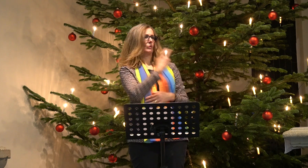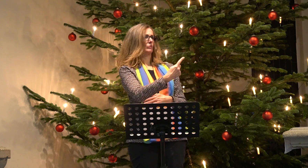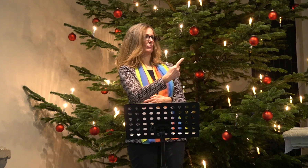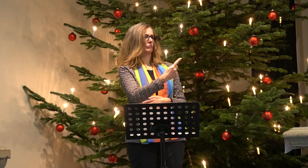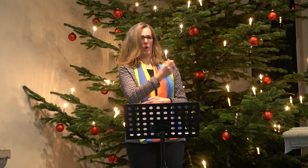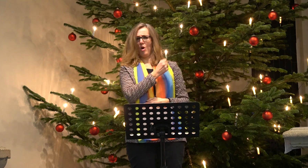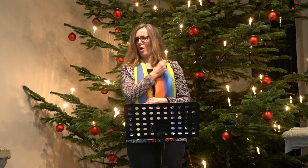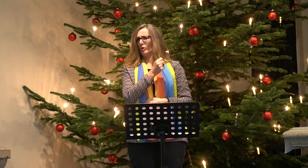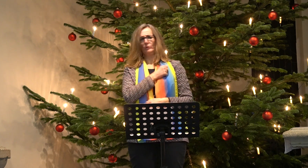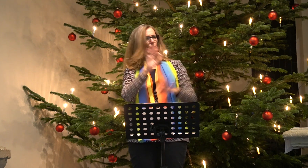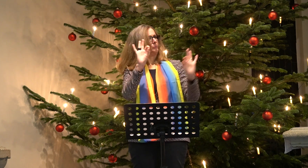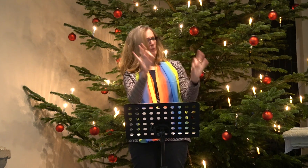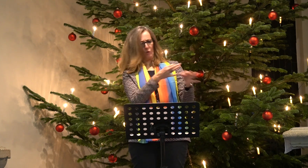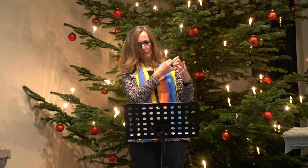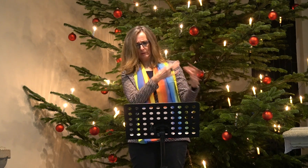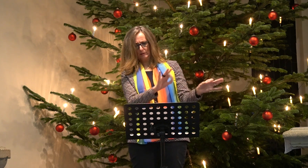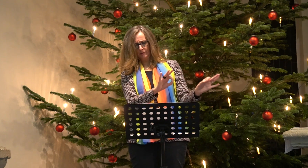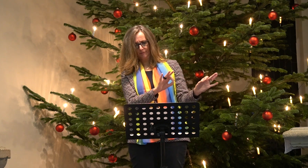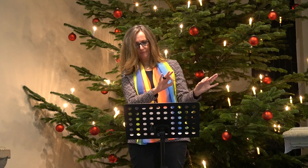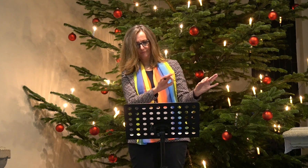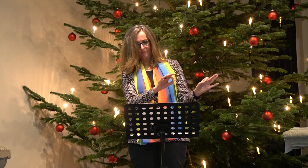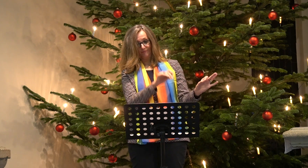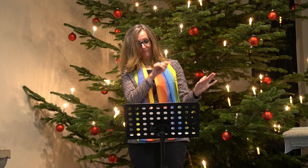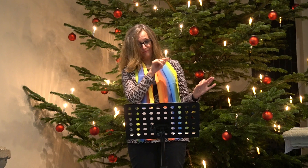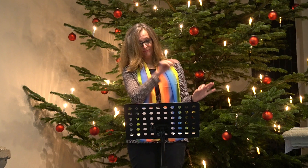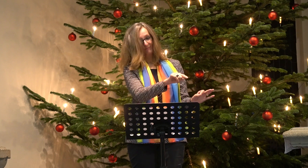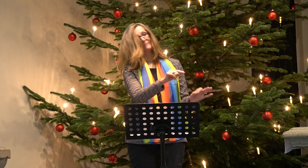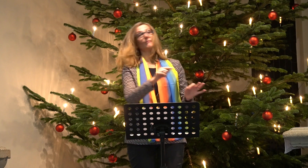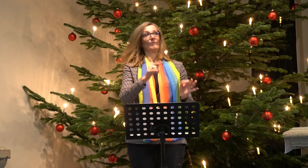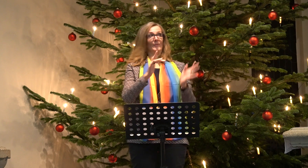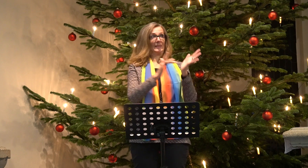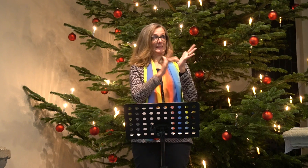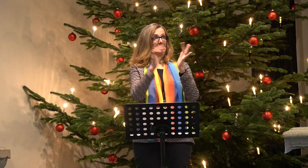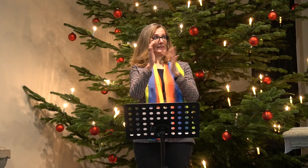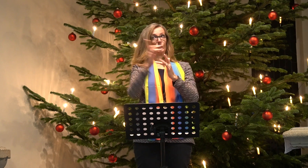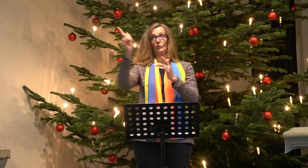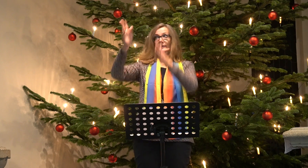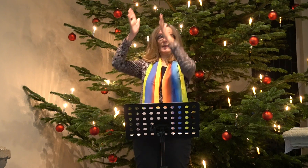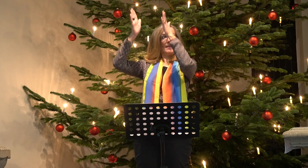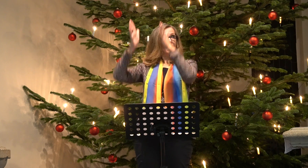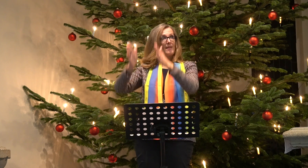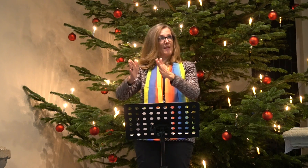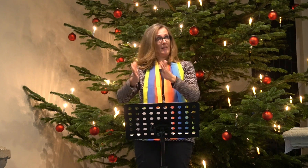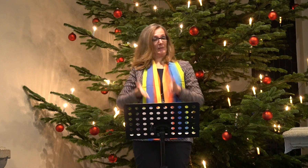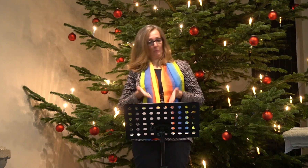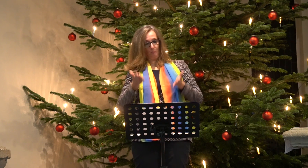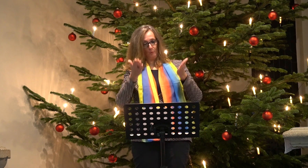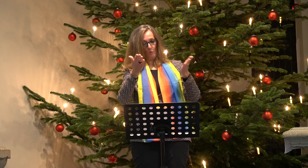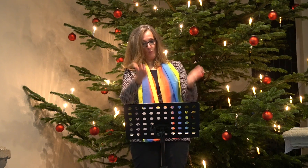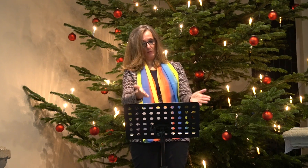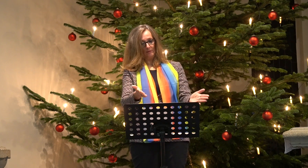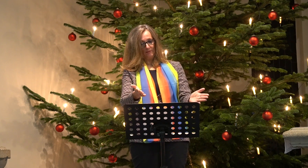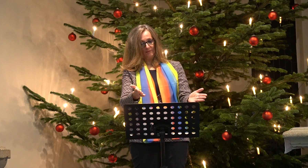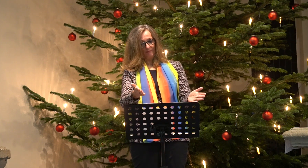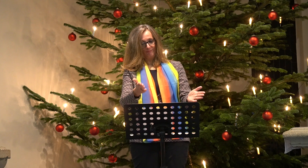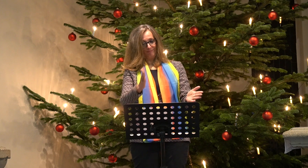Der Engel sagt: Habt keine Angst. Heute ist Jesus, euer Erlöser,